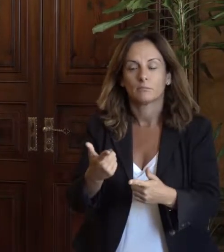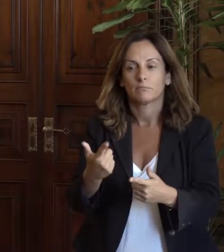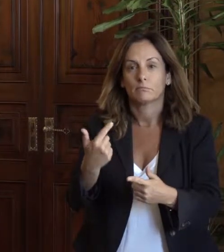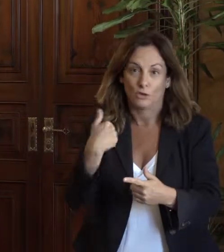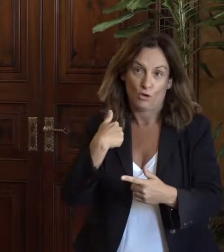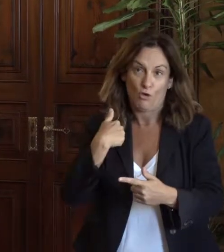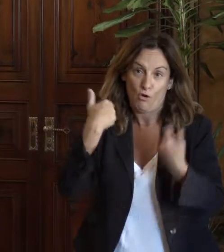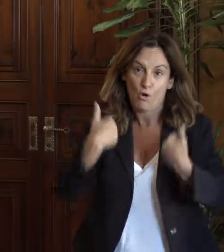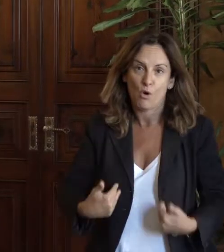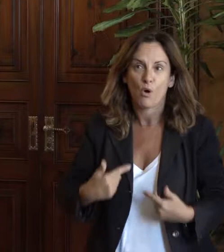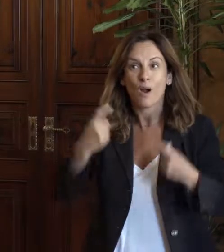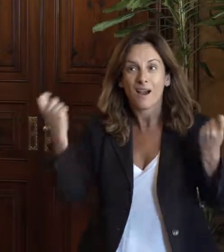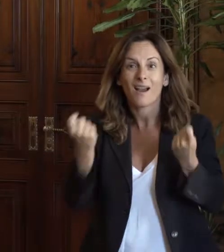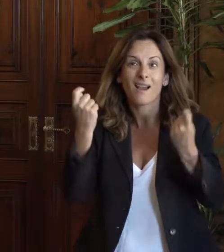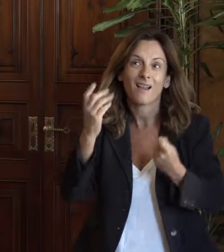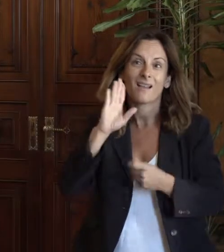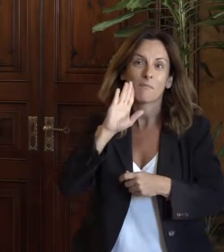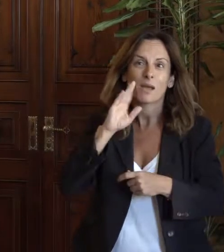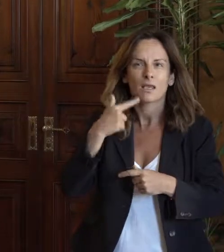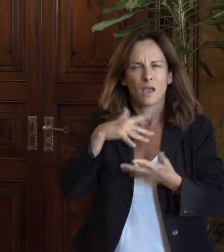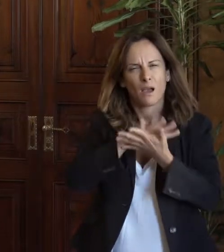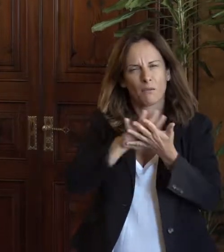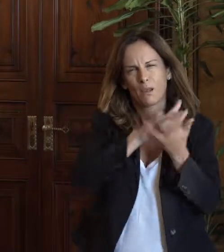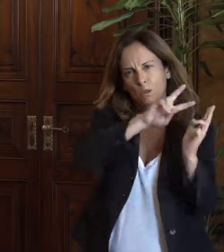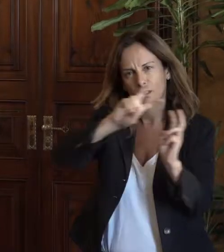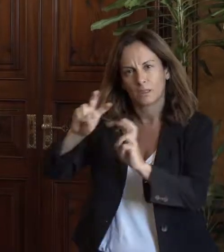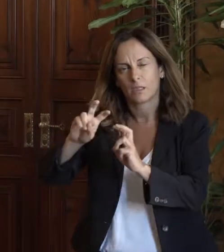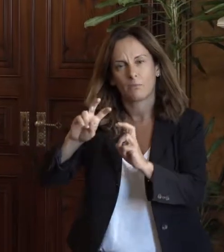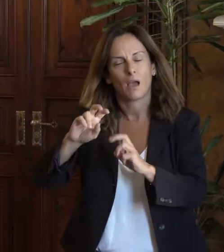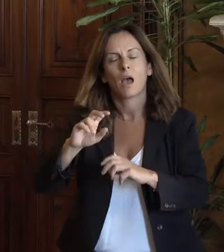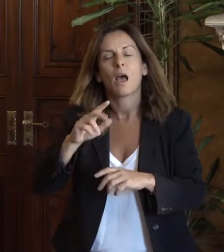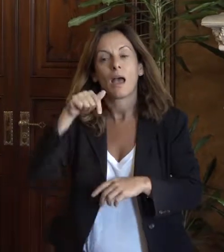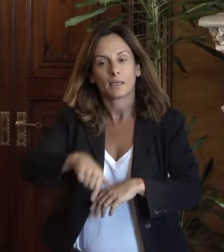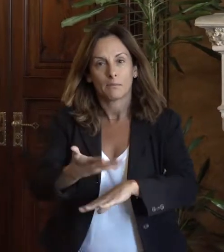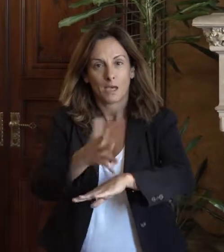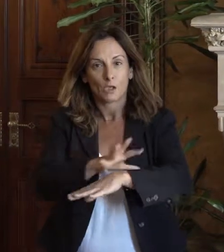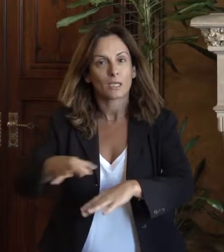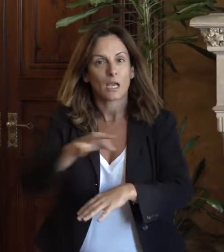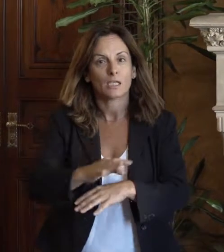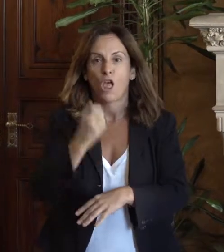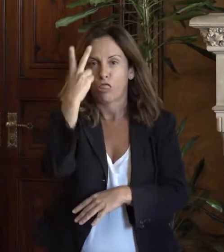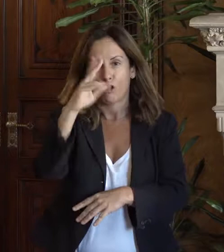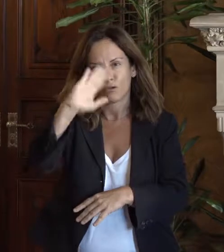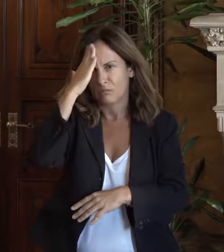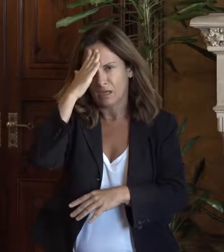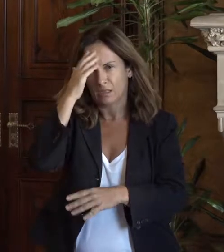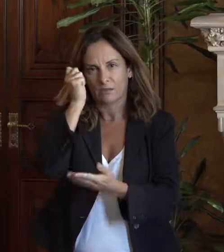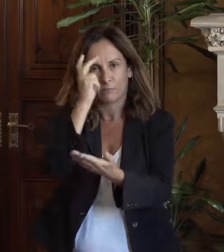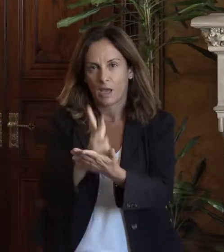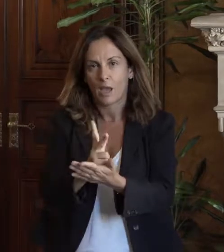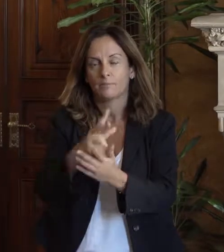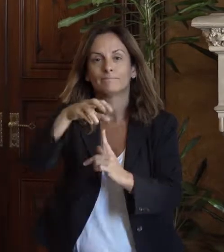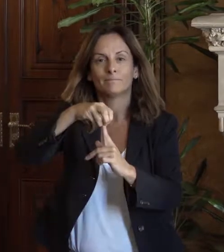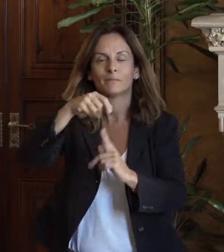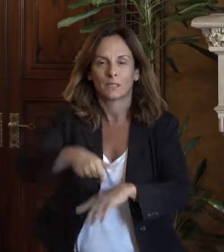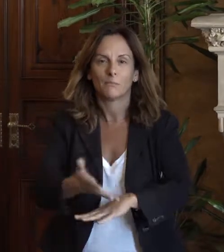campanya n'hem parlat moltíssim, no? I que són, hi ha dos grans reptes a la illa de Mallorca i especialment se focalitzen a Palma. Un és el